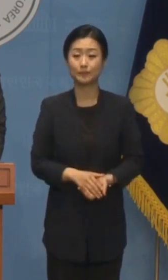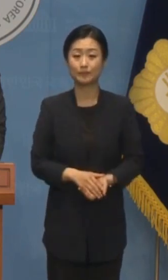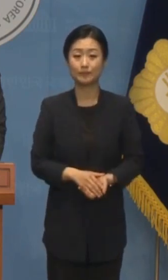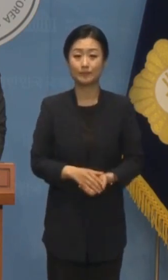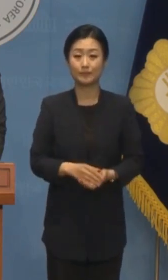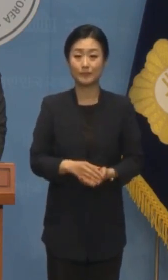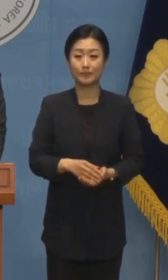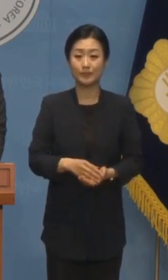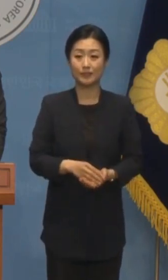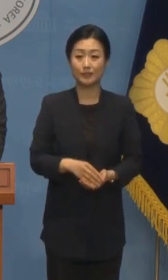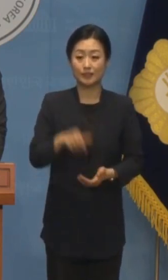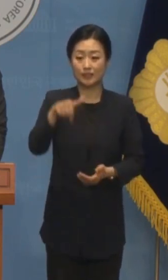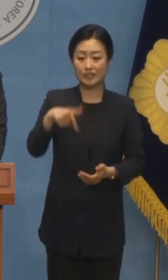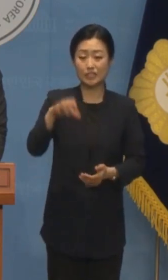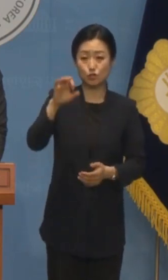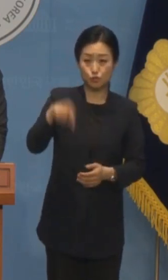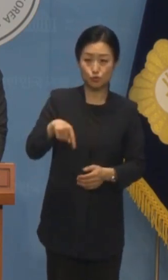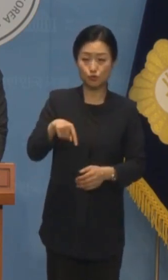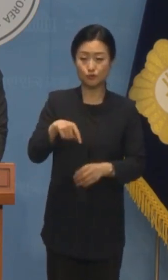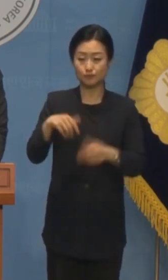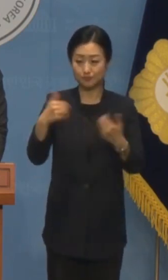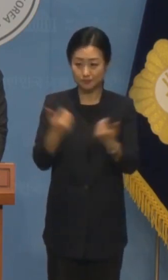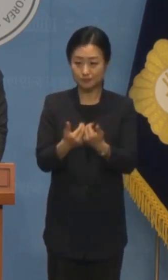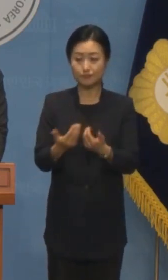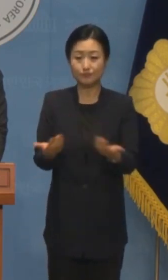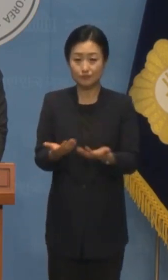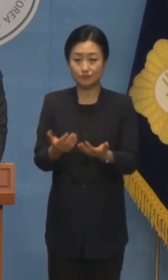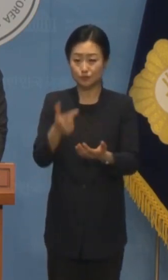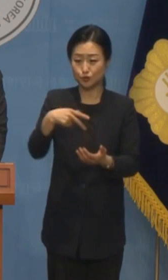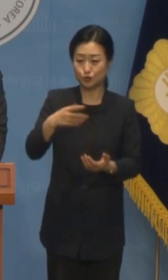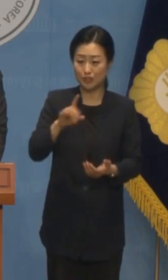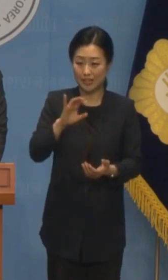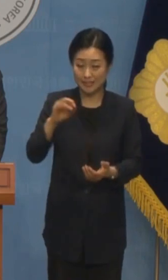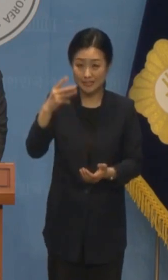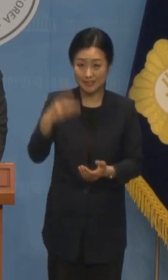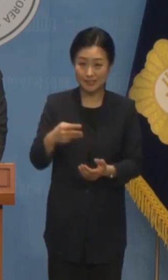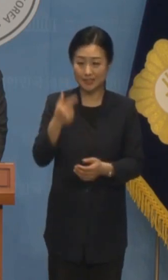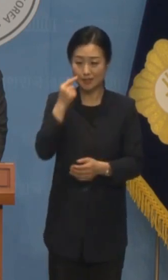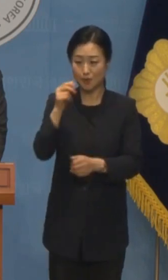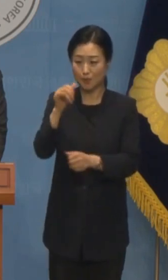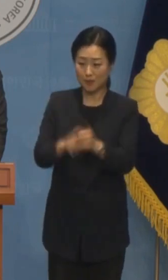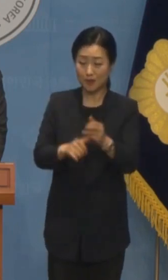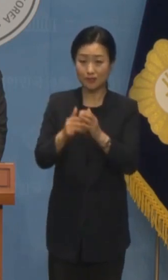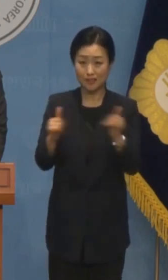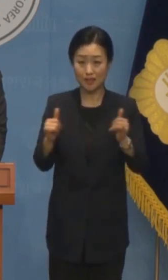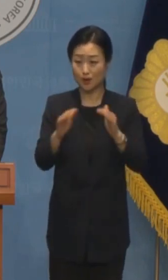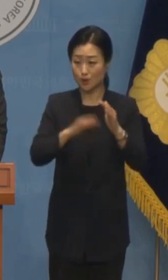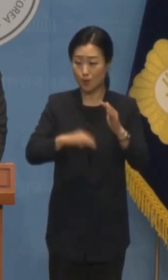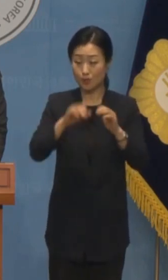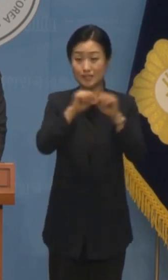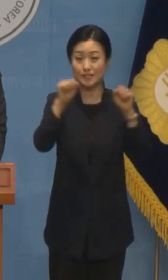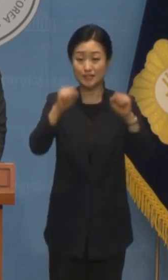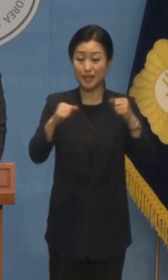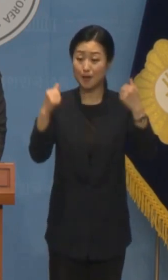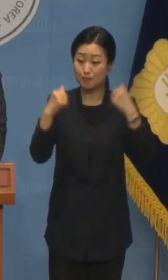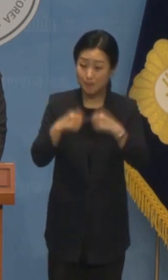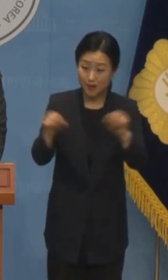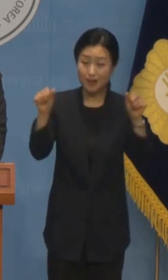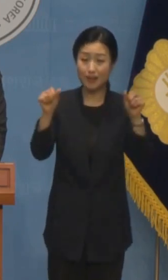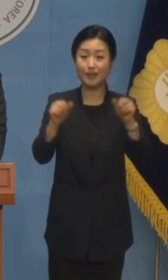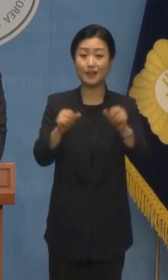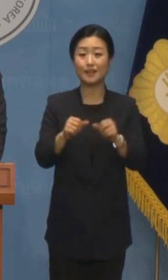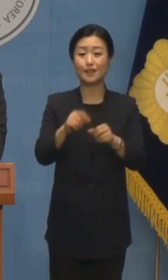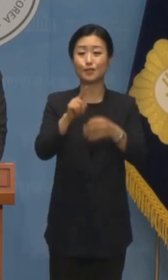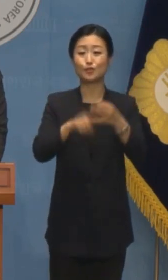구 반노동 횡령 뉴라이트 친일 막장 인사로 대한민국의 공적 시스템을 무너뜨리려는